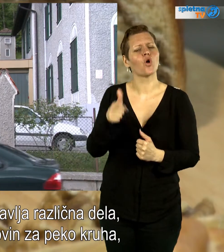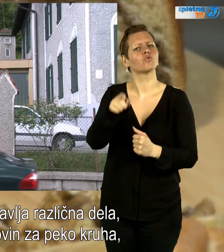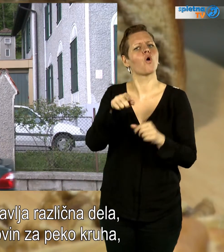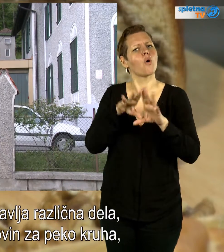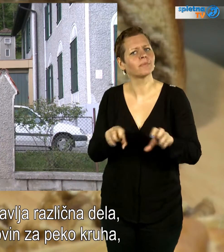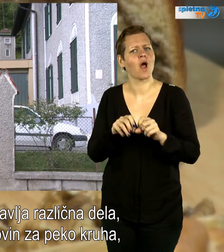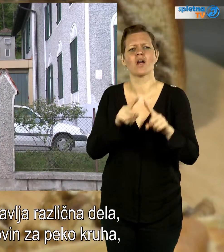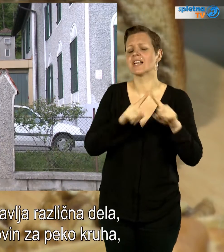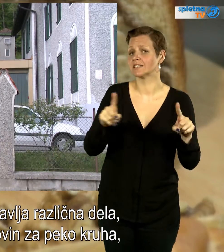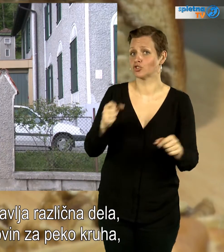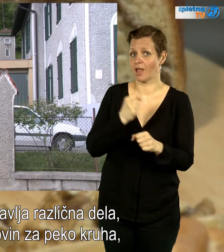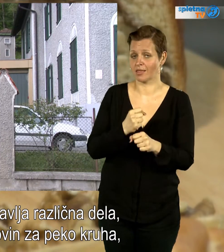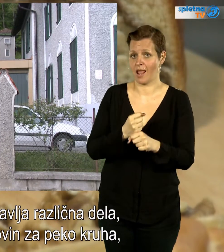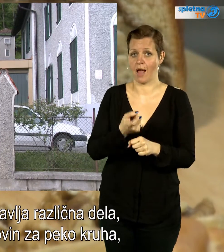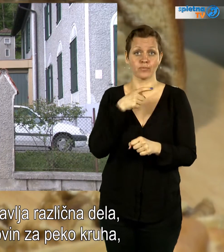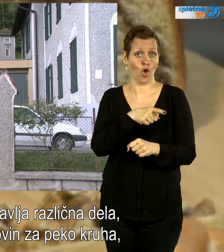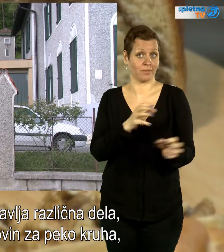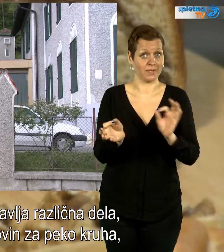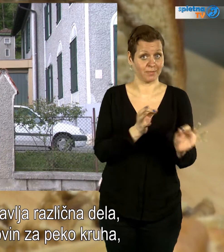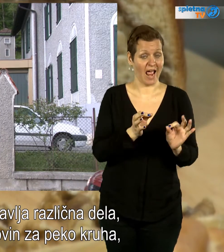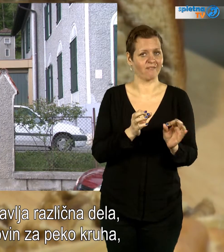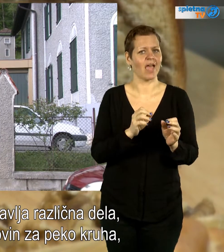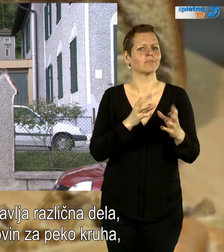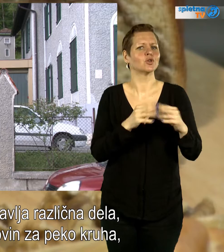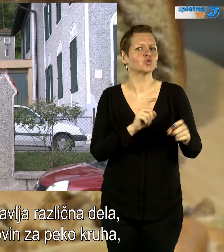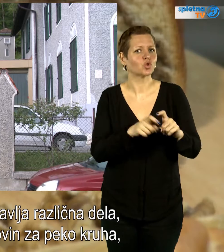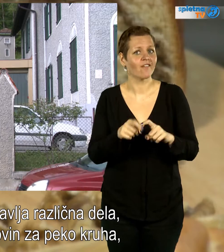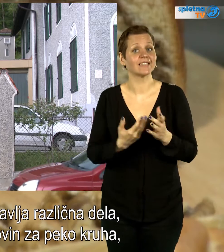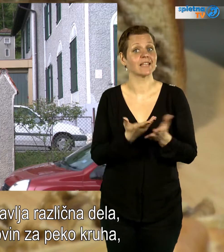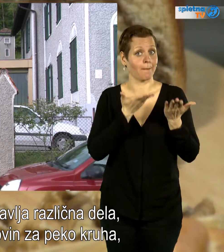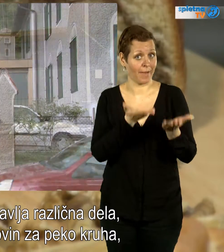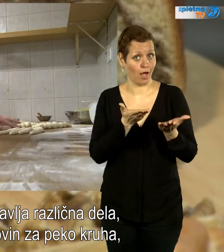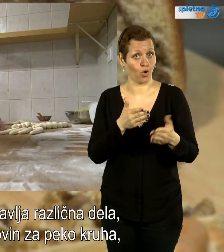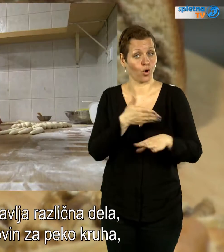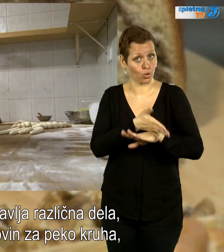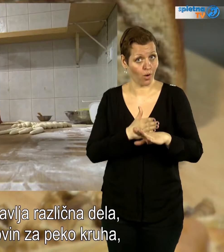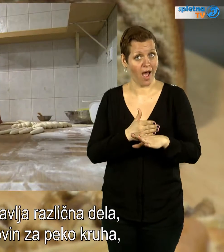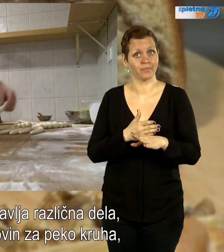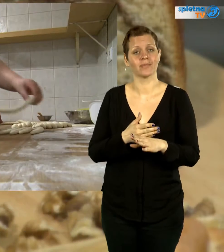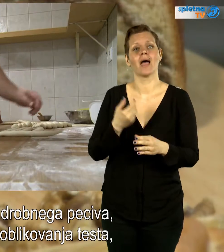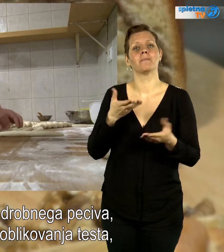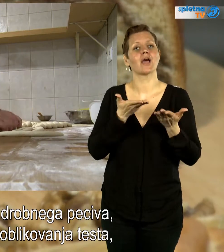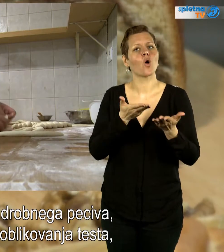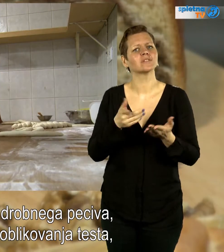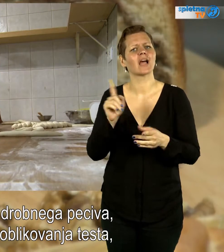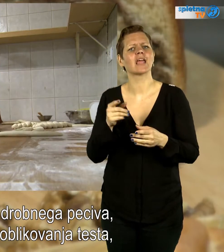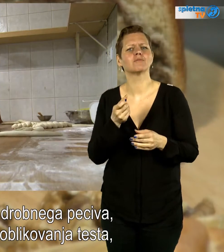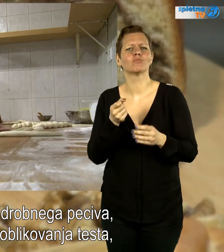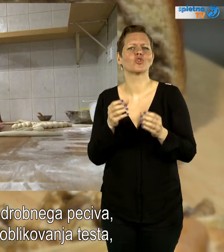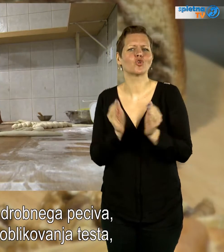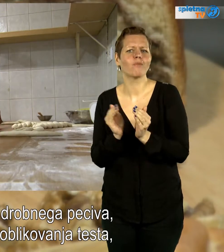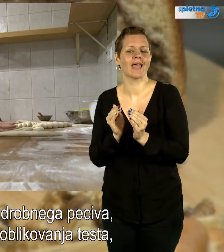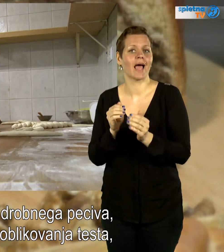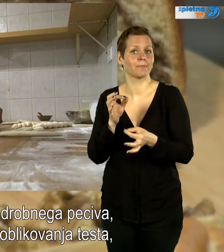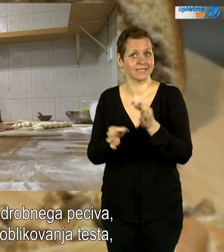Samostojno opravlja različna dela, od priprave surovin za peko kruha, pekovskega in drobnega peciva, do gnetenja in oblikovanja